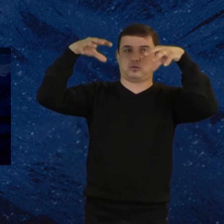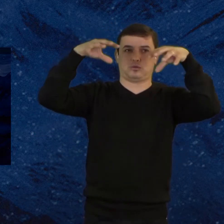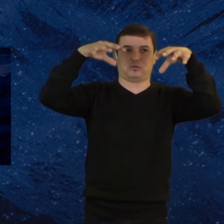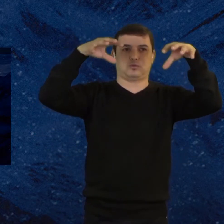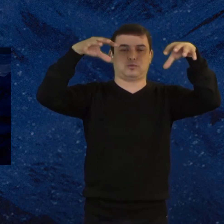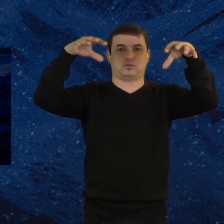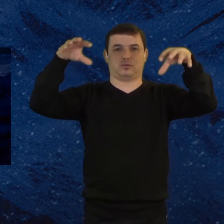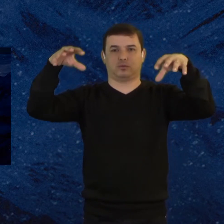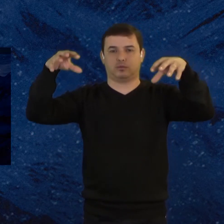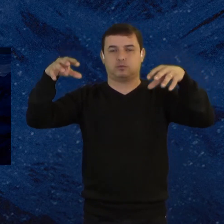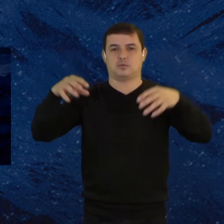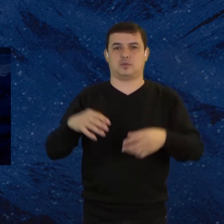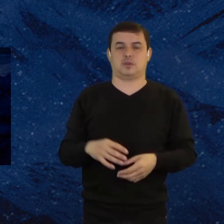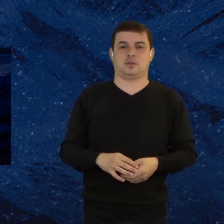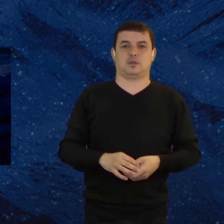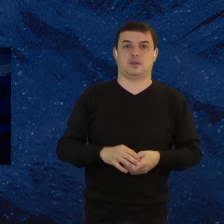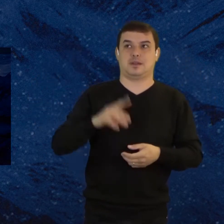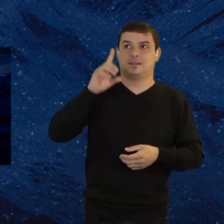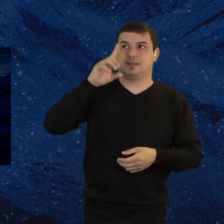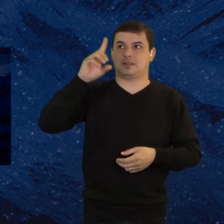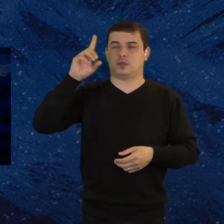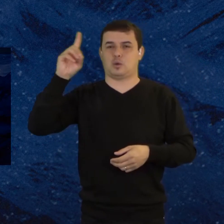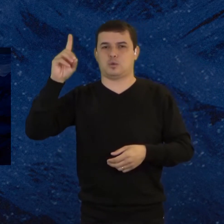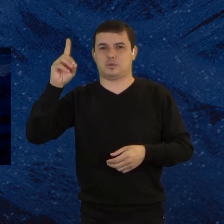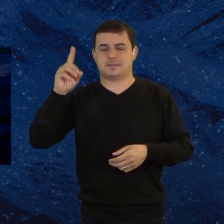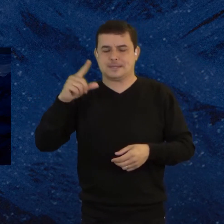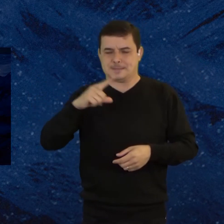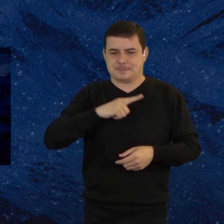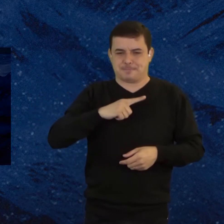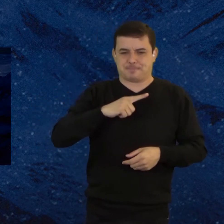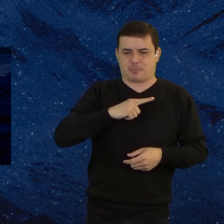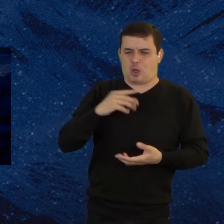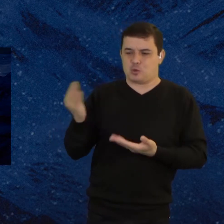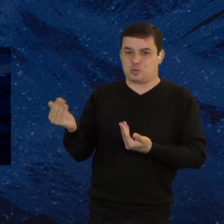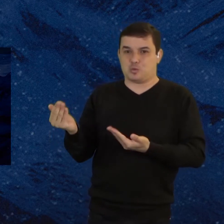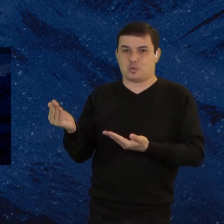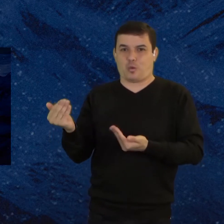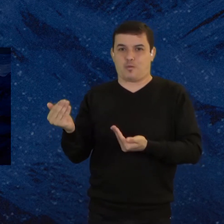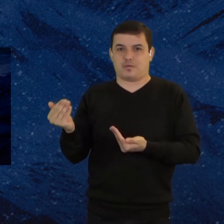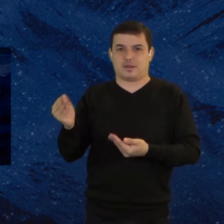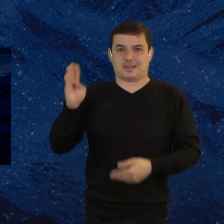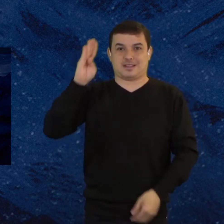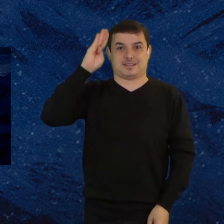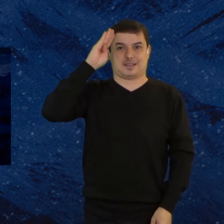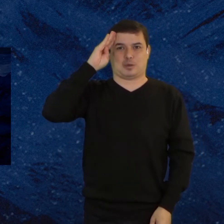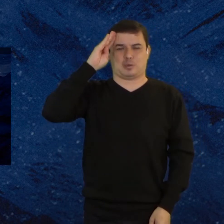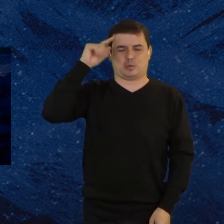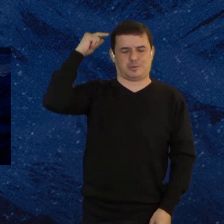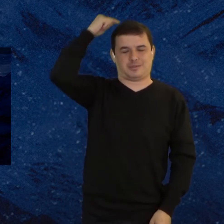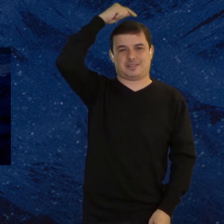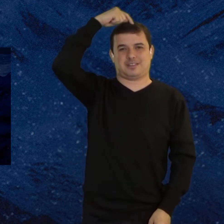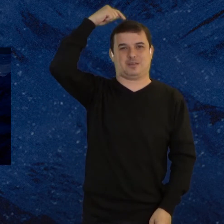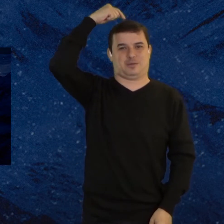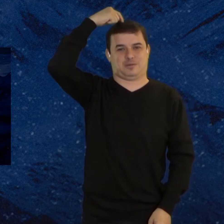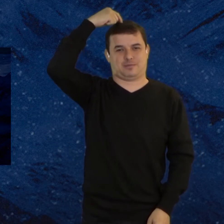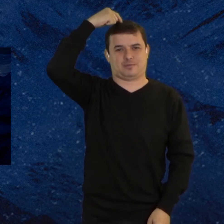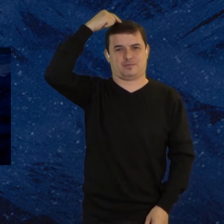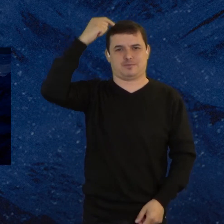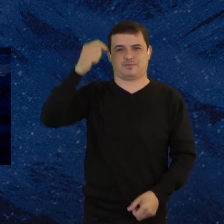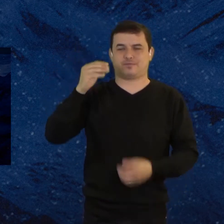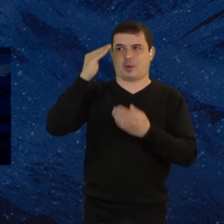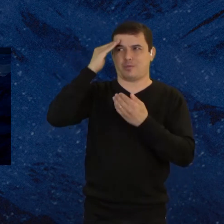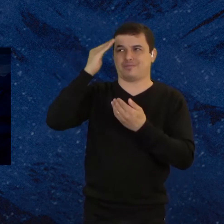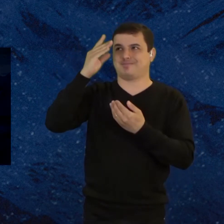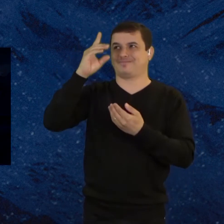aurora, tu terás teus exércitos de jovens santos. Graças a